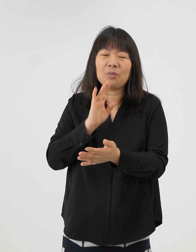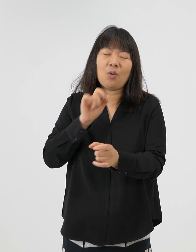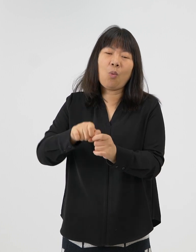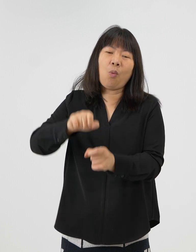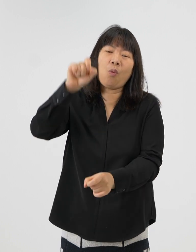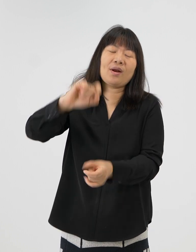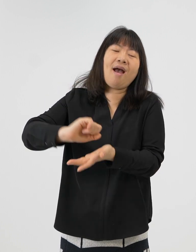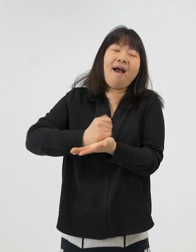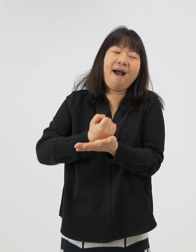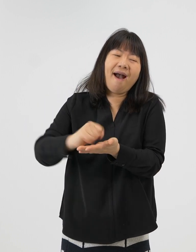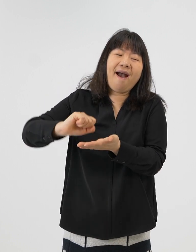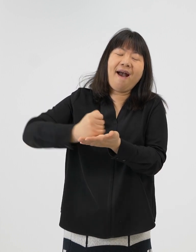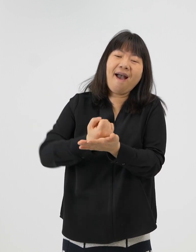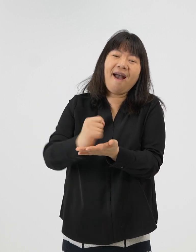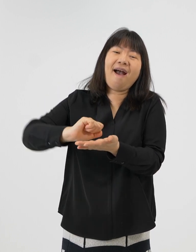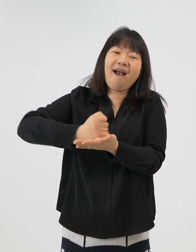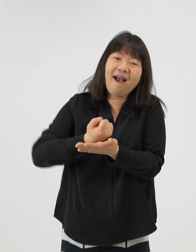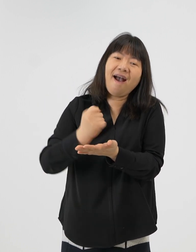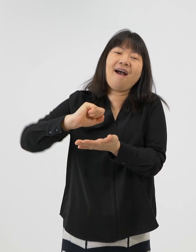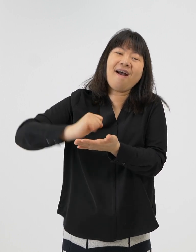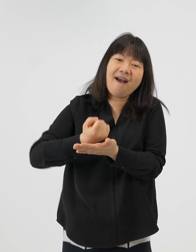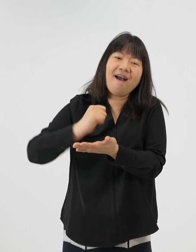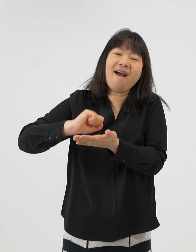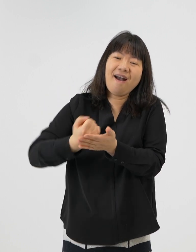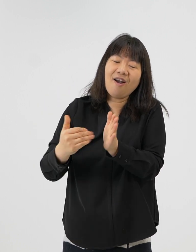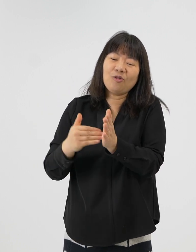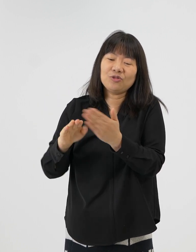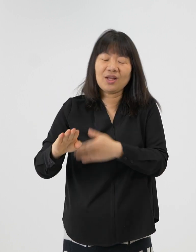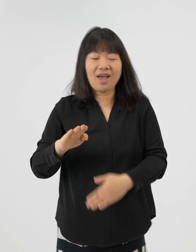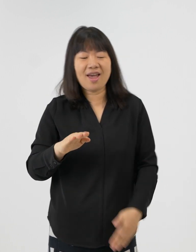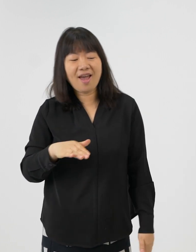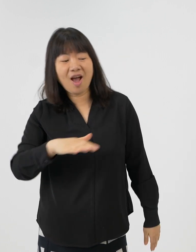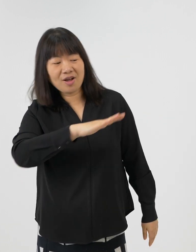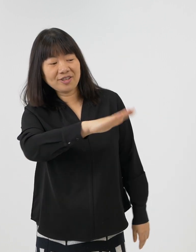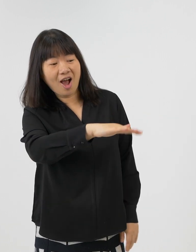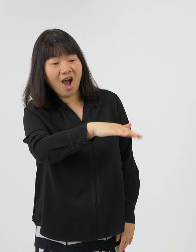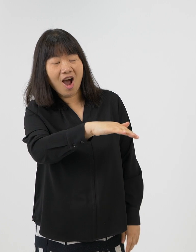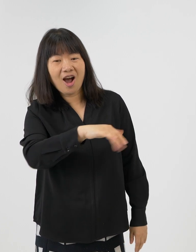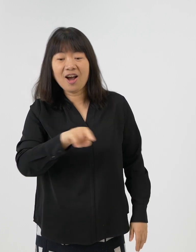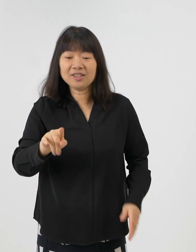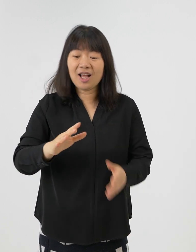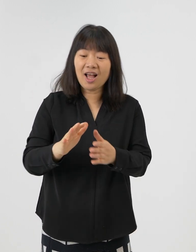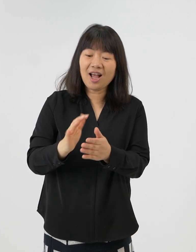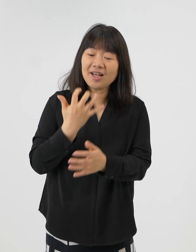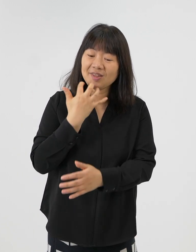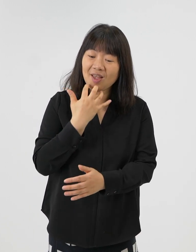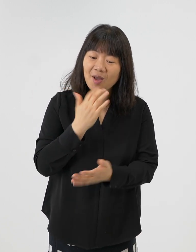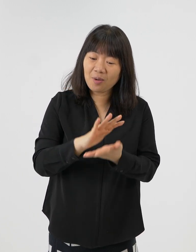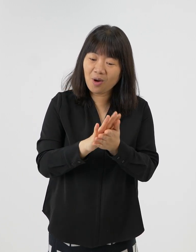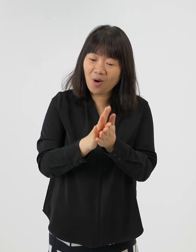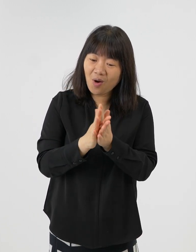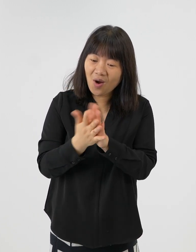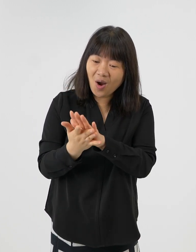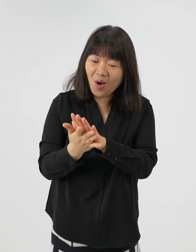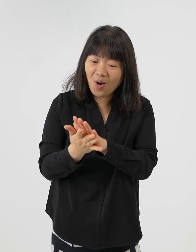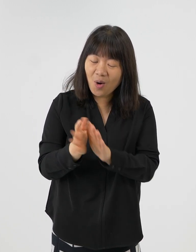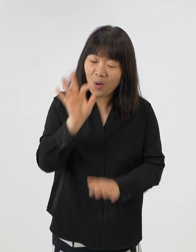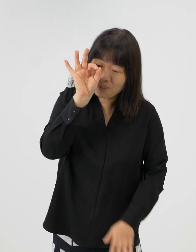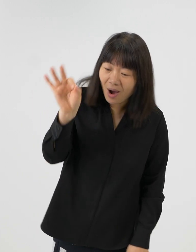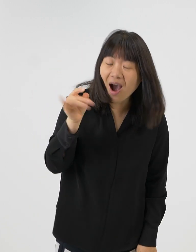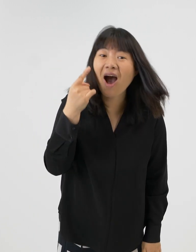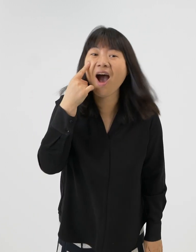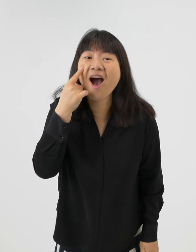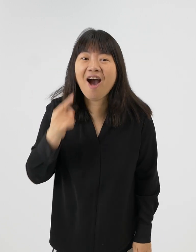그러면서 저한테 뭐라 하는지 아세요? 대건아, 이 색깔 변하는 거 봐라. 밥 먹으면서 그 짓을